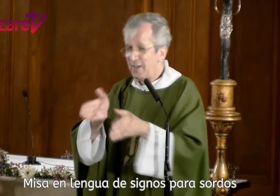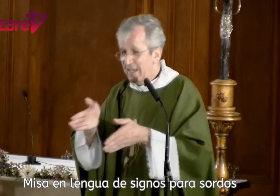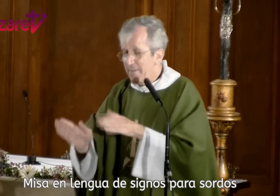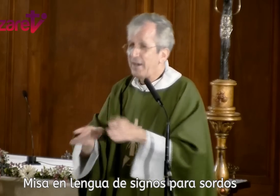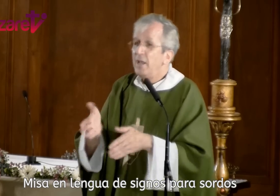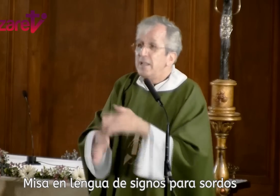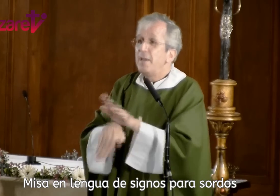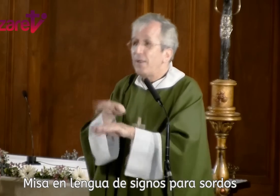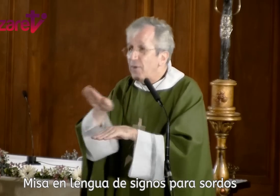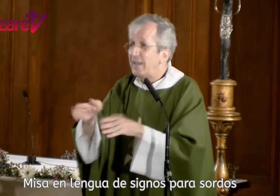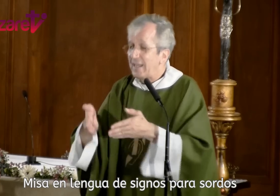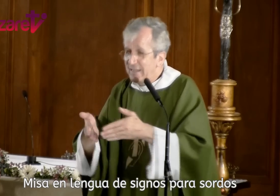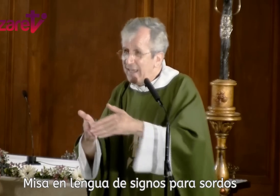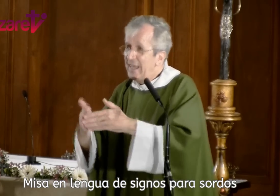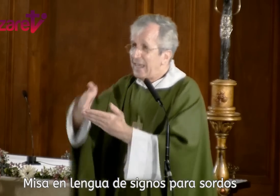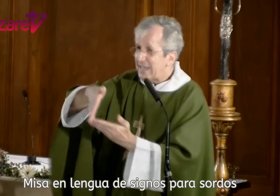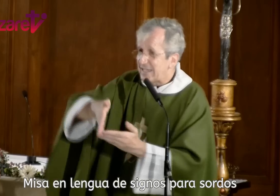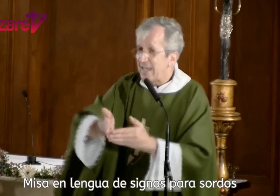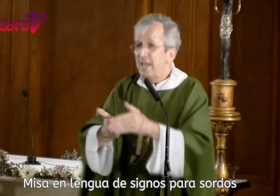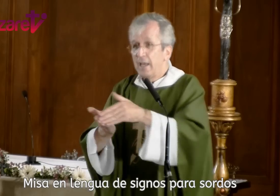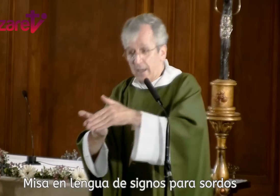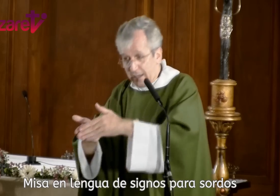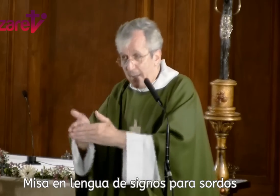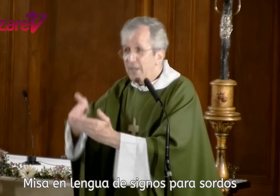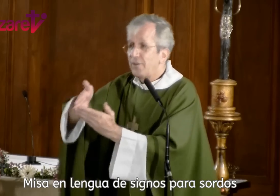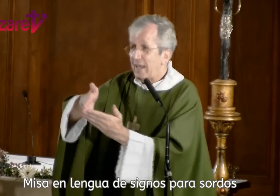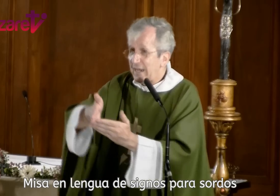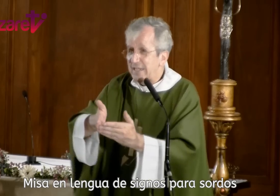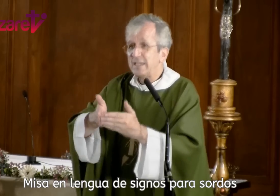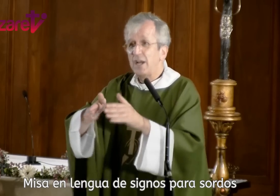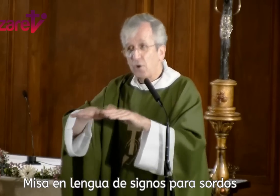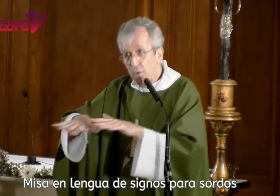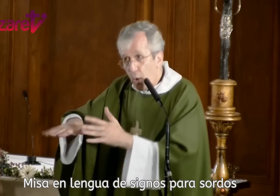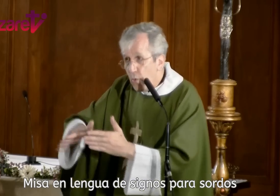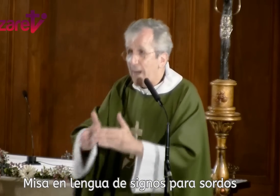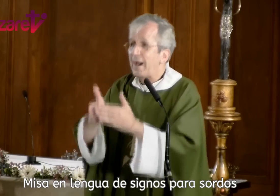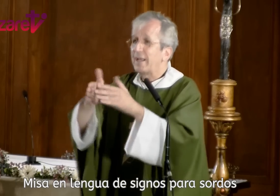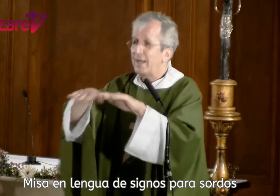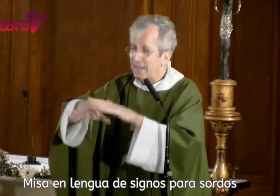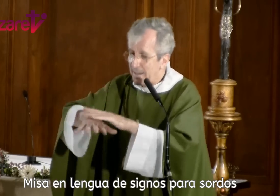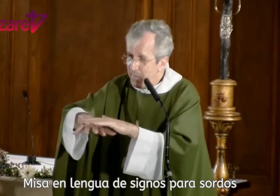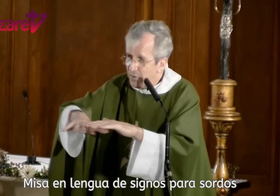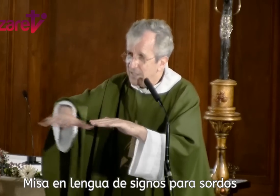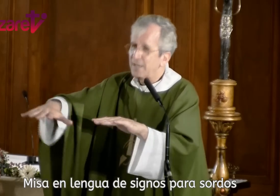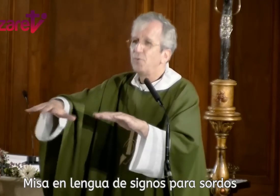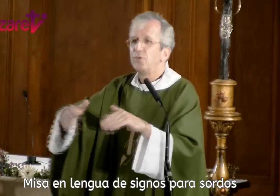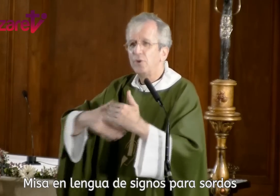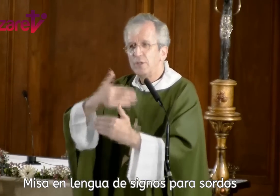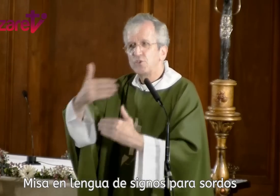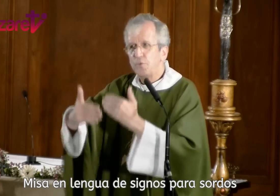que van llevando adelante ese camino de la Iglesia como una barca que en medio de este mundo supera